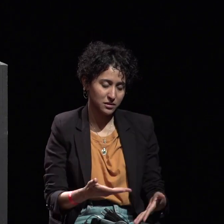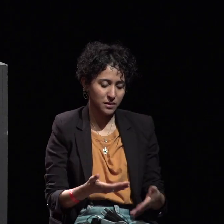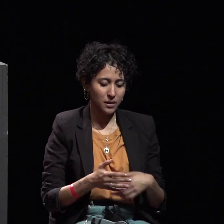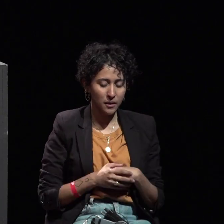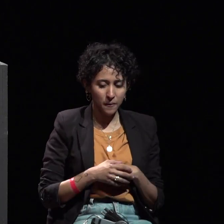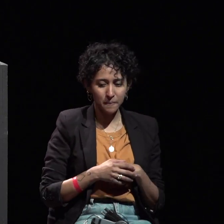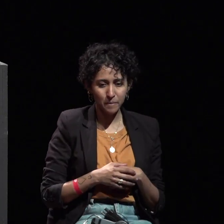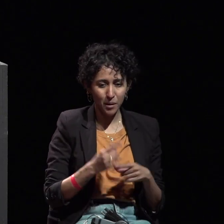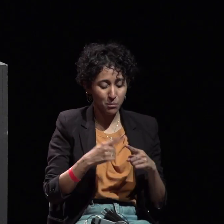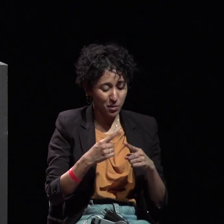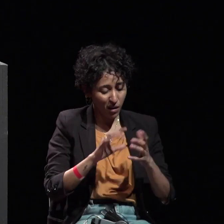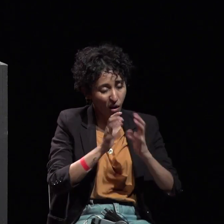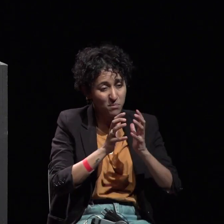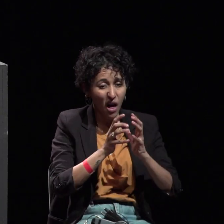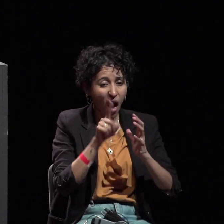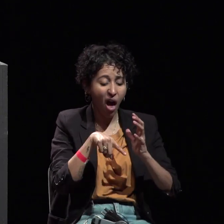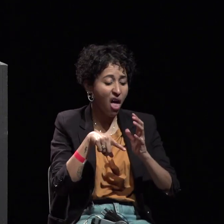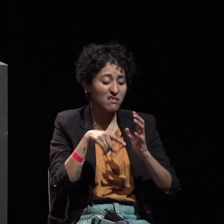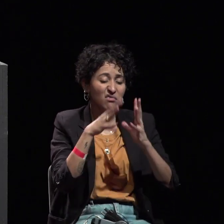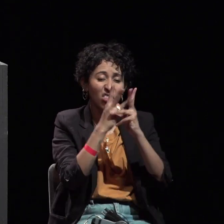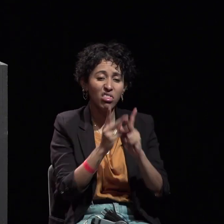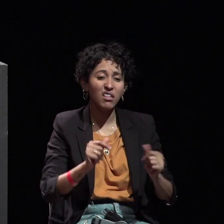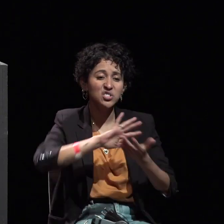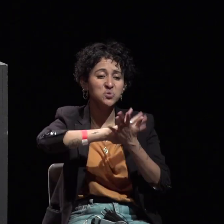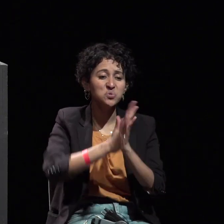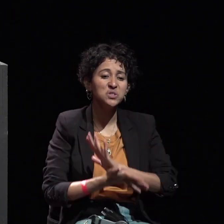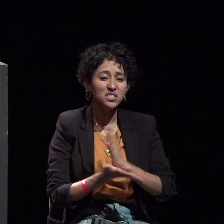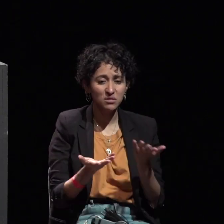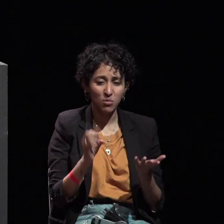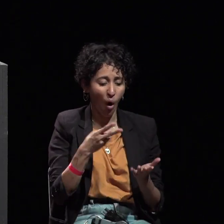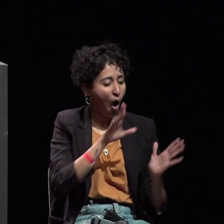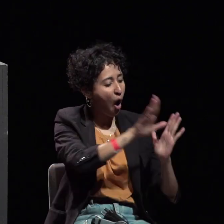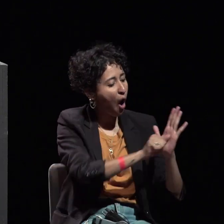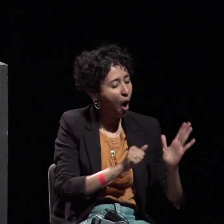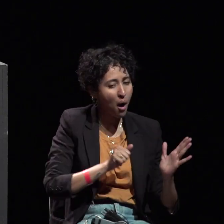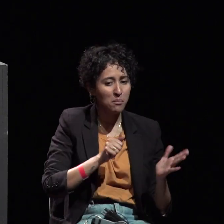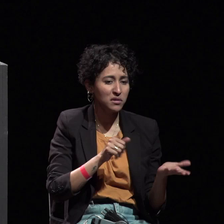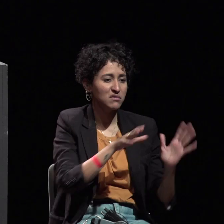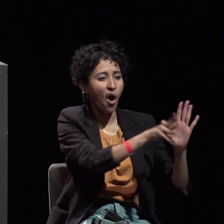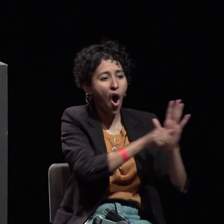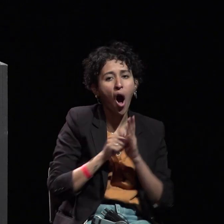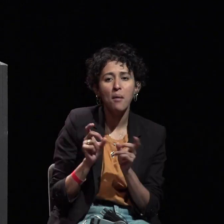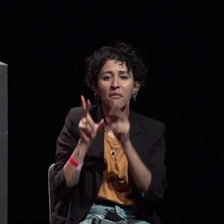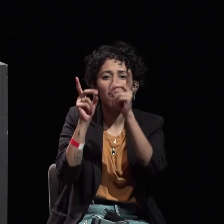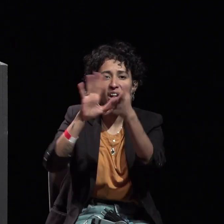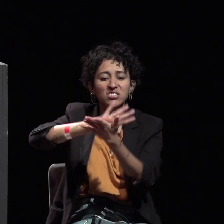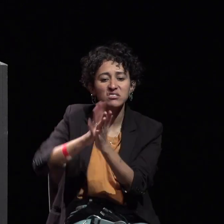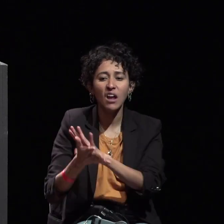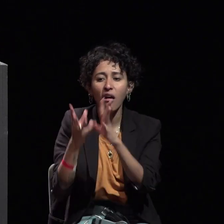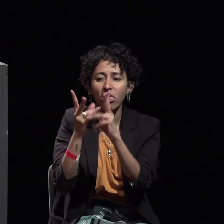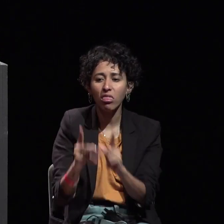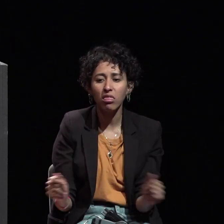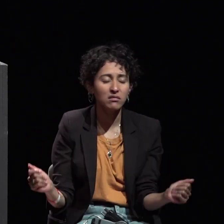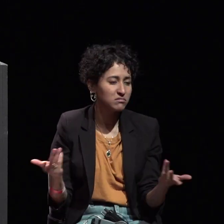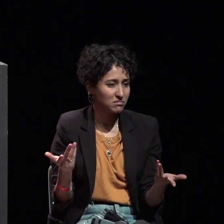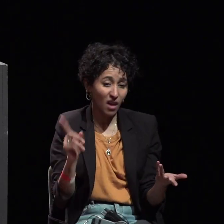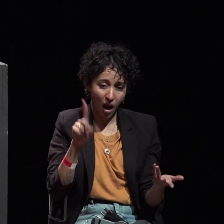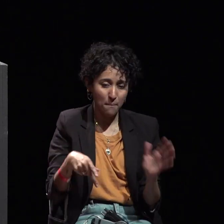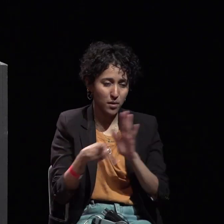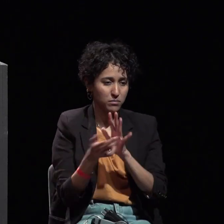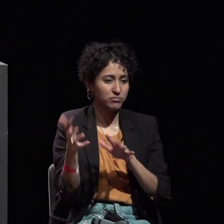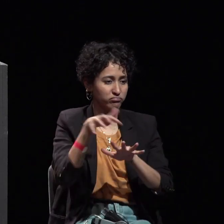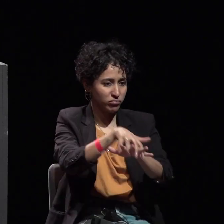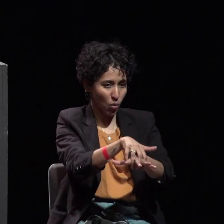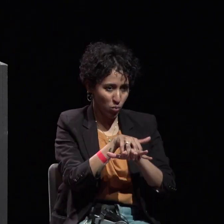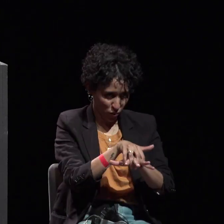são destruídas ou saqueadas sob a égide de categorias como idolatria ou fetichismo forjadas pelo processo colonial. Do século XIX